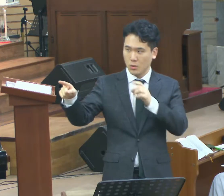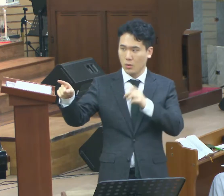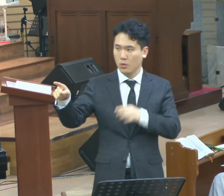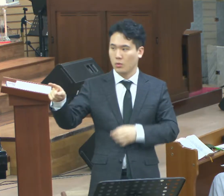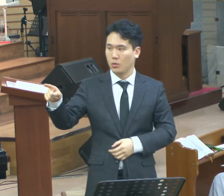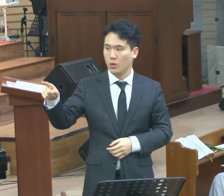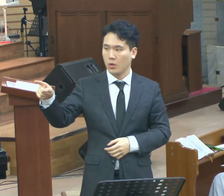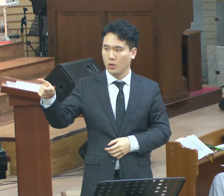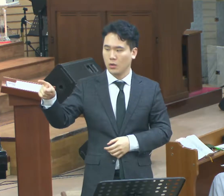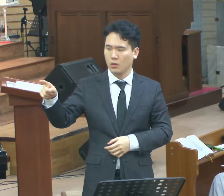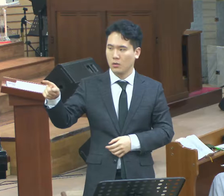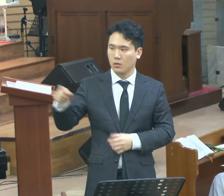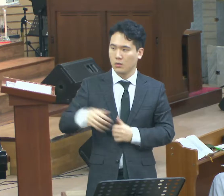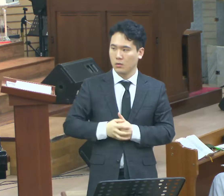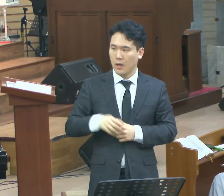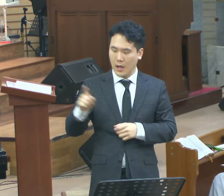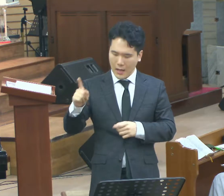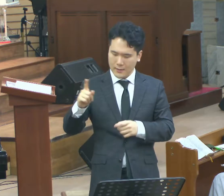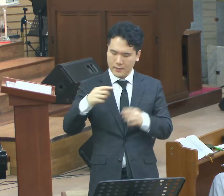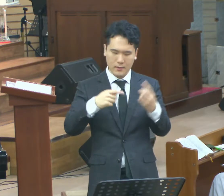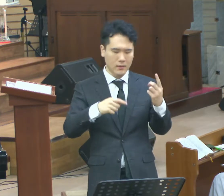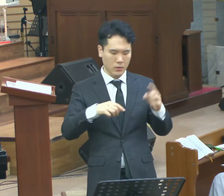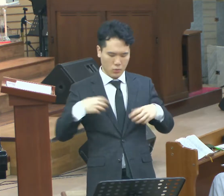여러분 4천만 원 더 드는 차량을